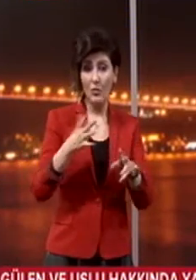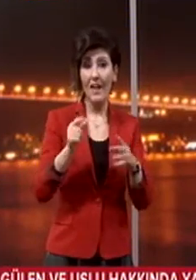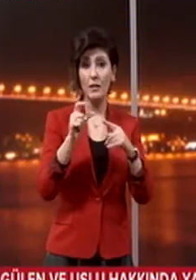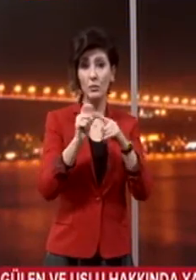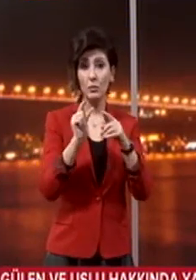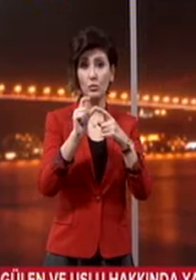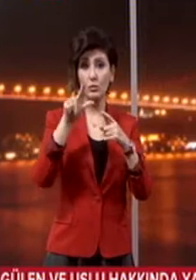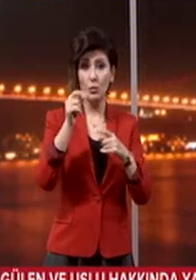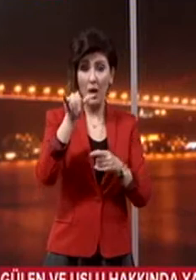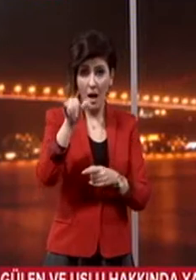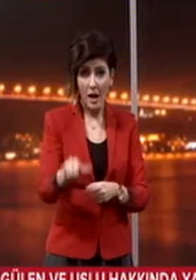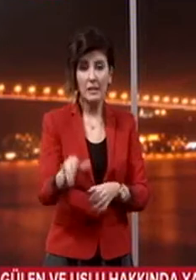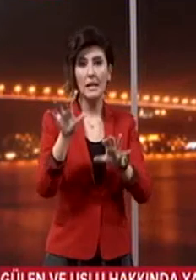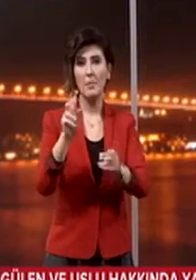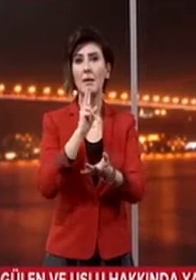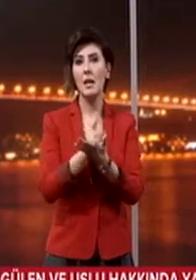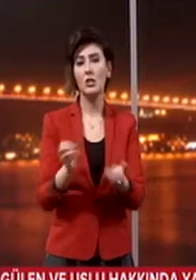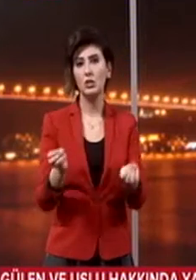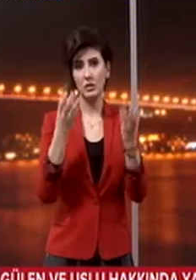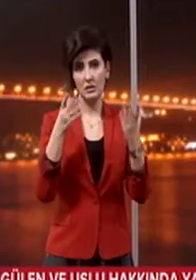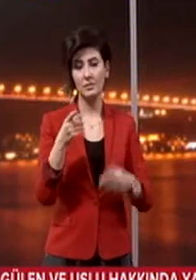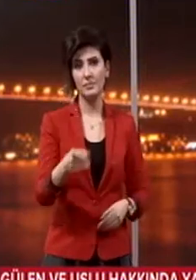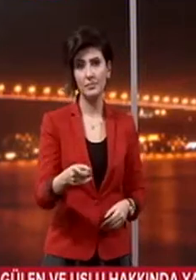Gülen ve Emre Uslu hakkında yakalama kararı çıkarttı.